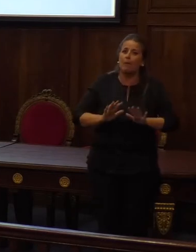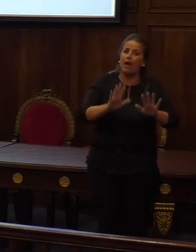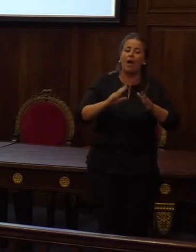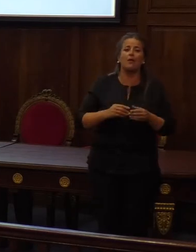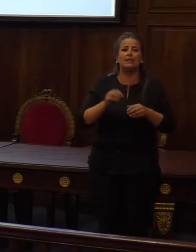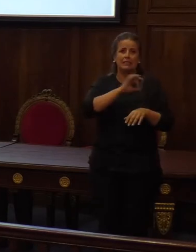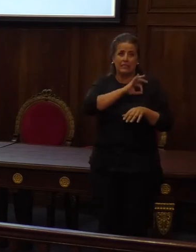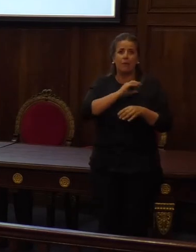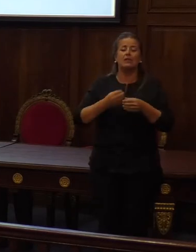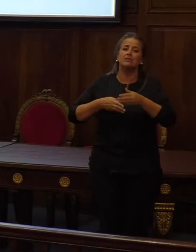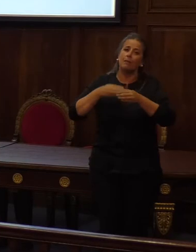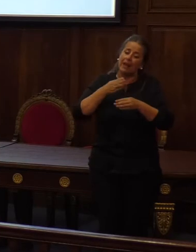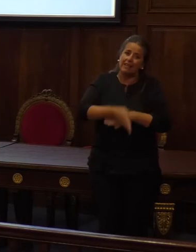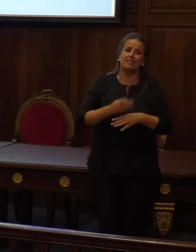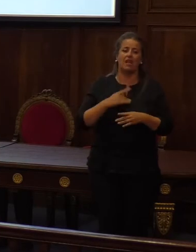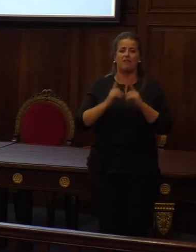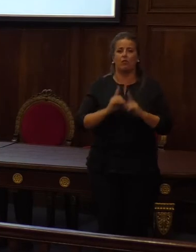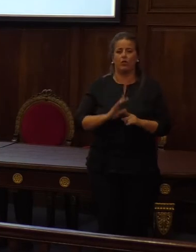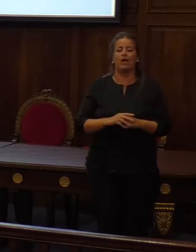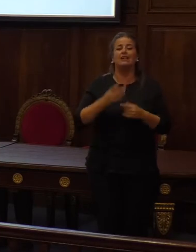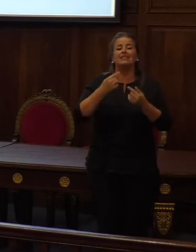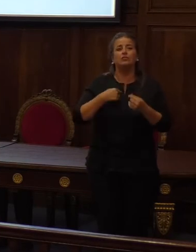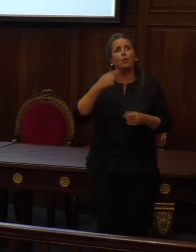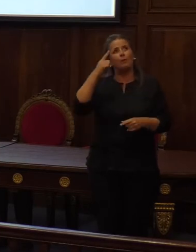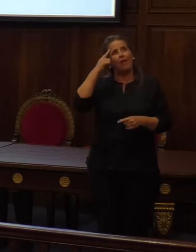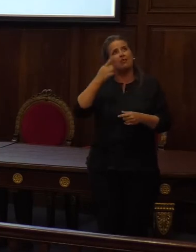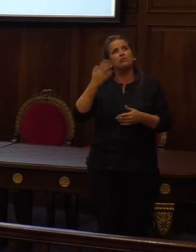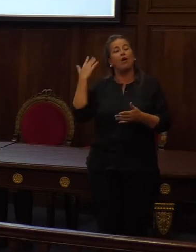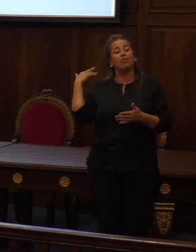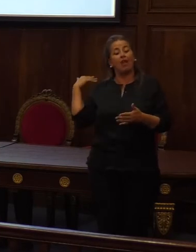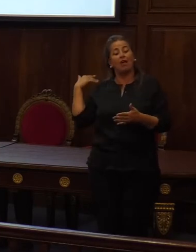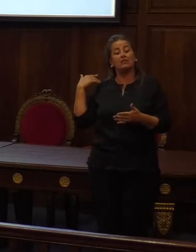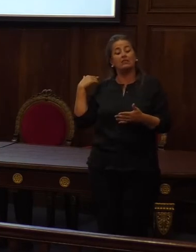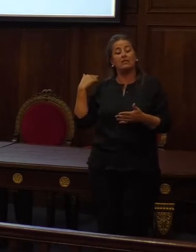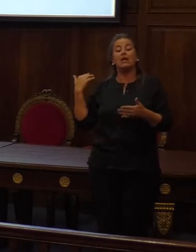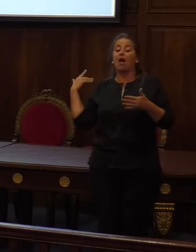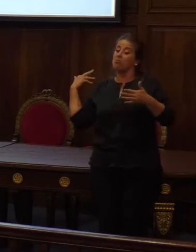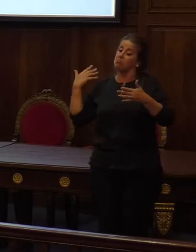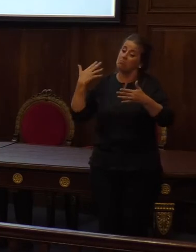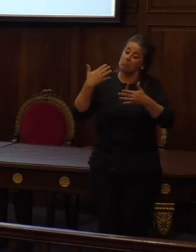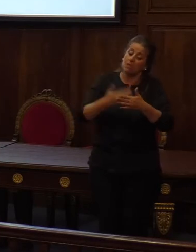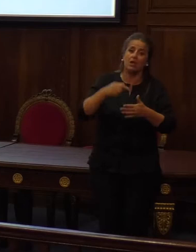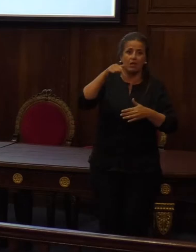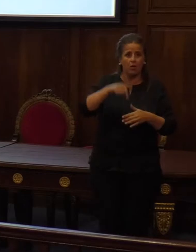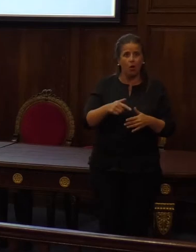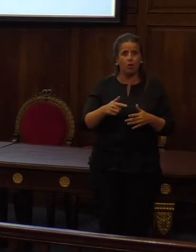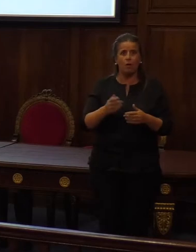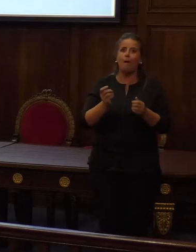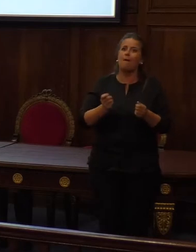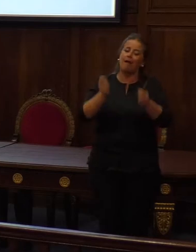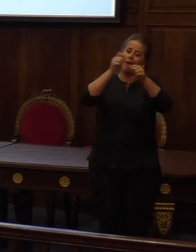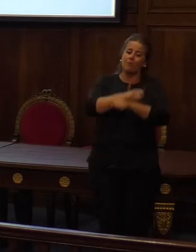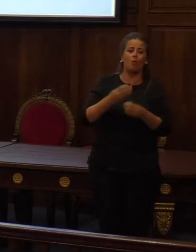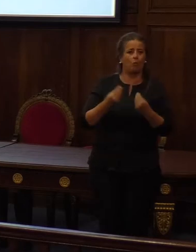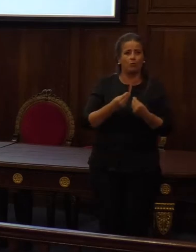Y bueno, cada vez que lo pienso, si pienso en hoy, pienso que estamos en otro país. En